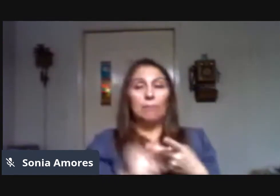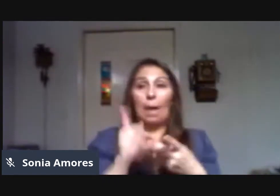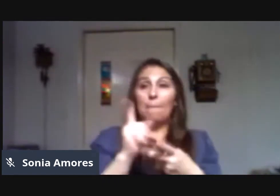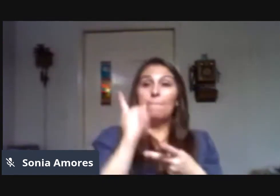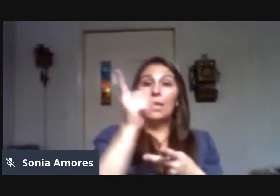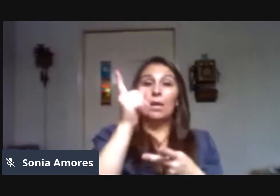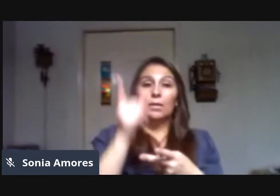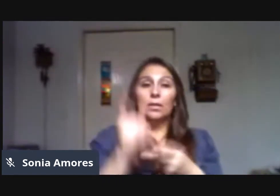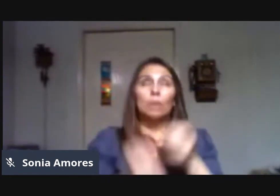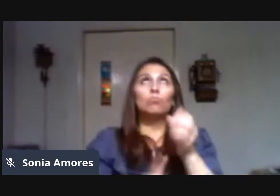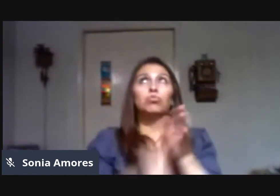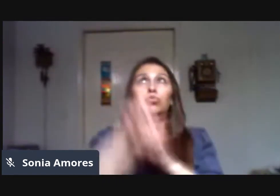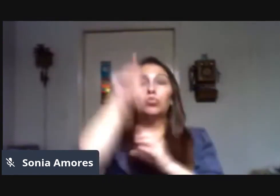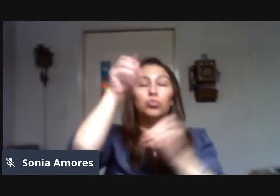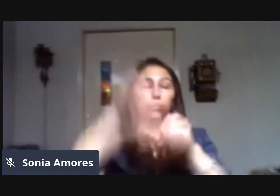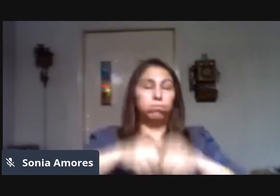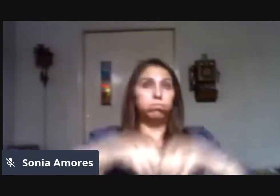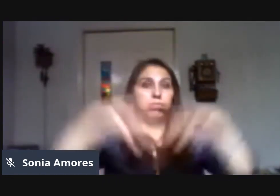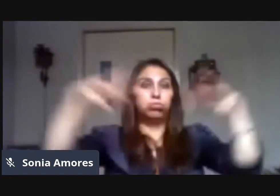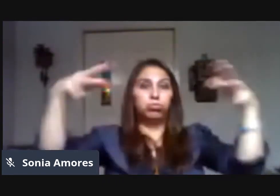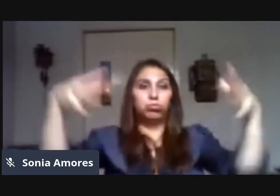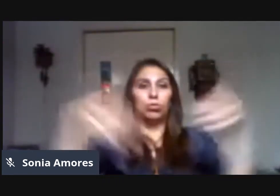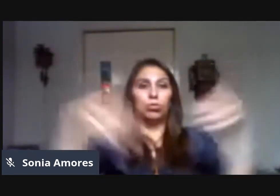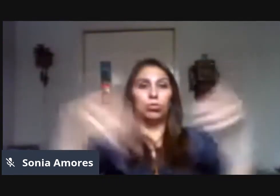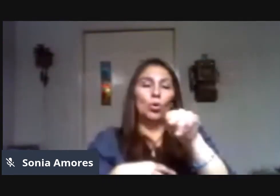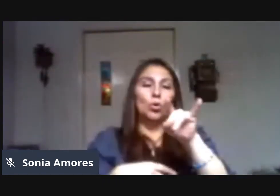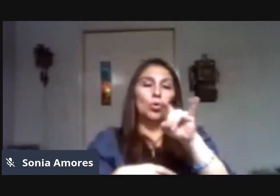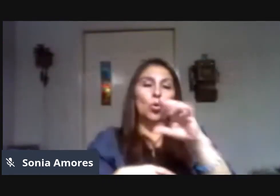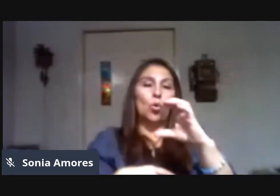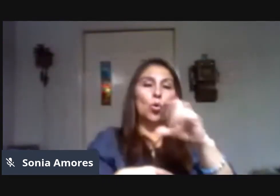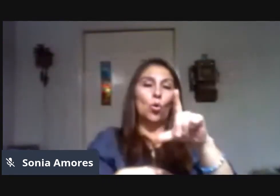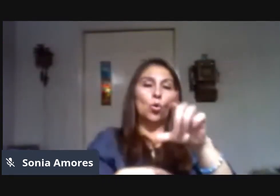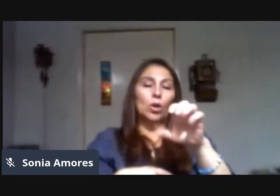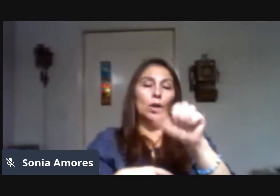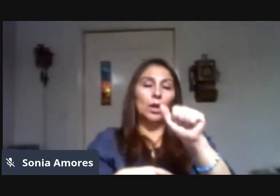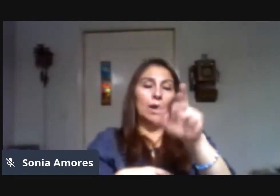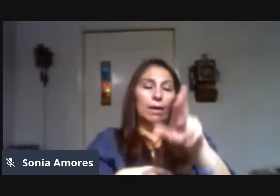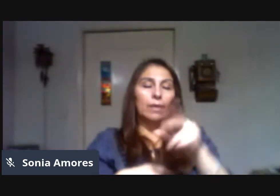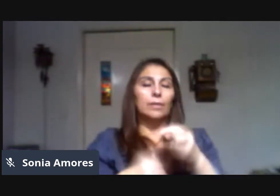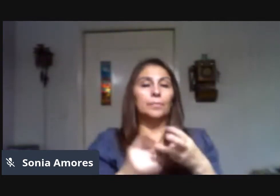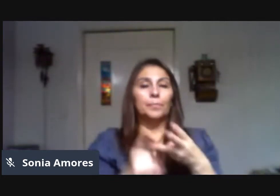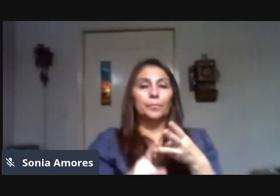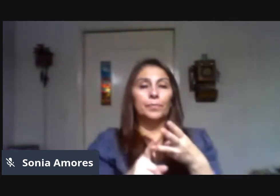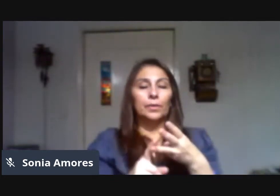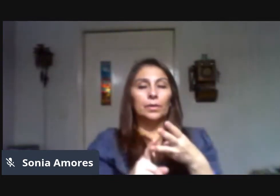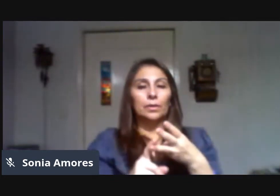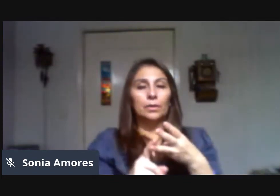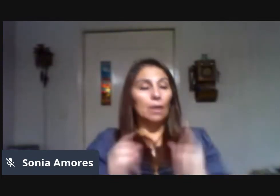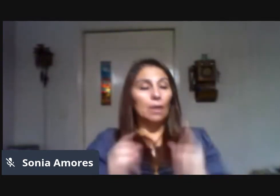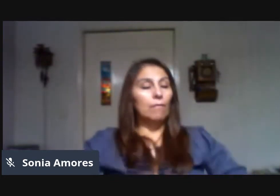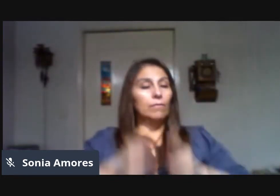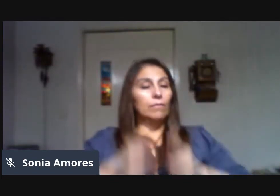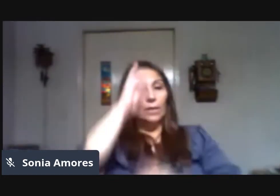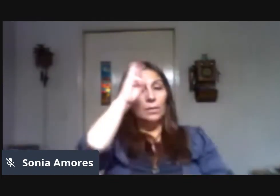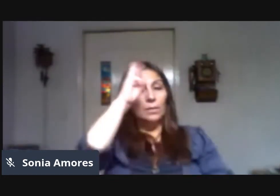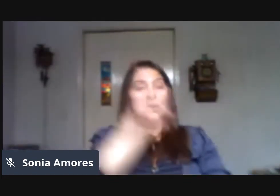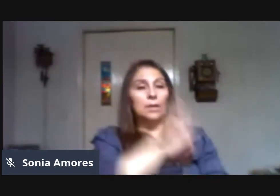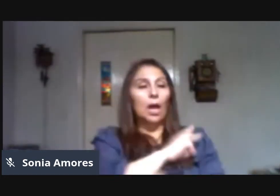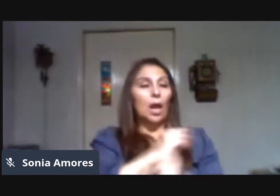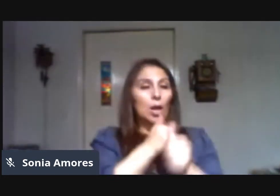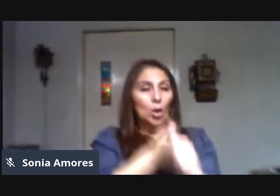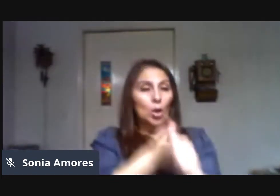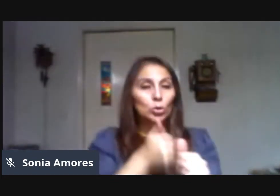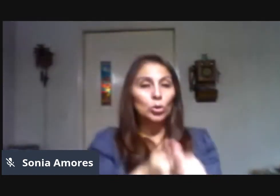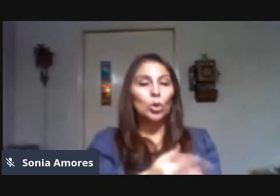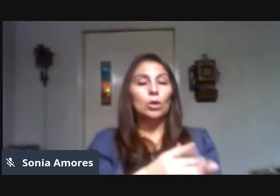nucleares y destrucción masiva, la militarización de la vida en todos sus niveles, el aumento de la